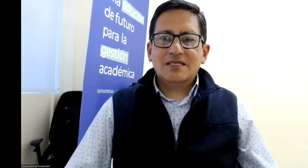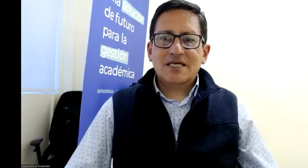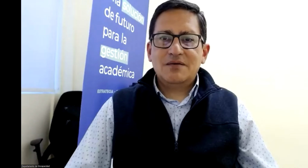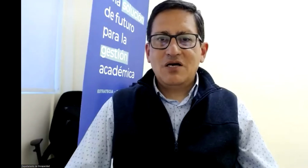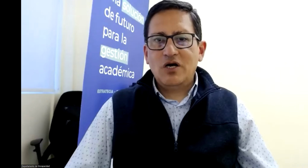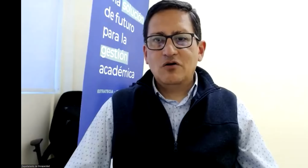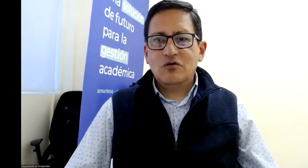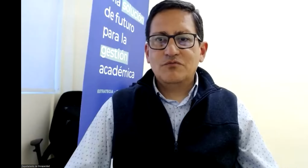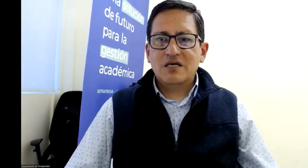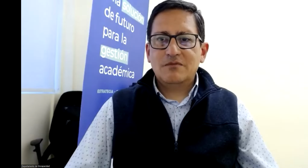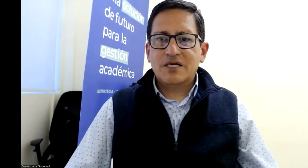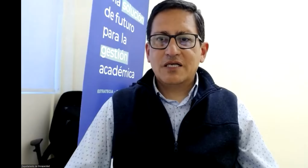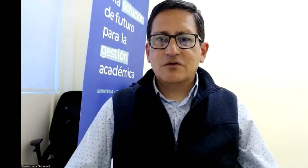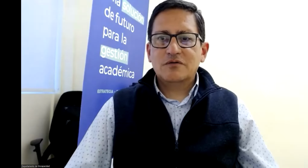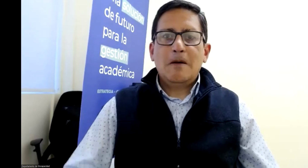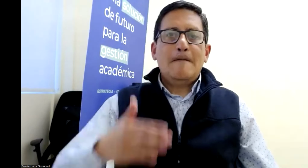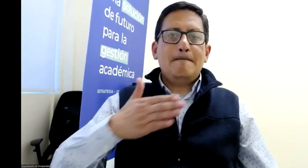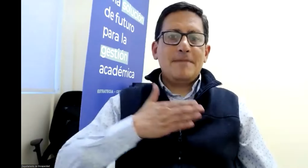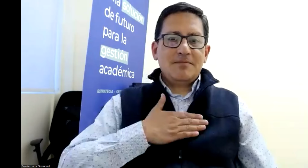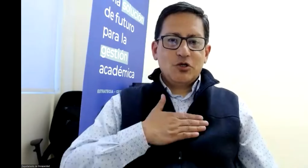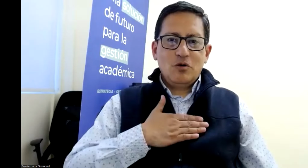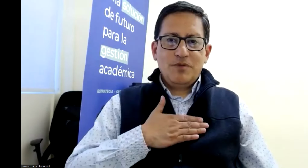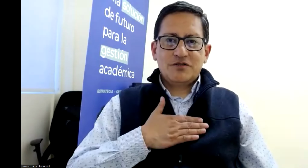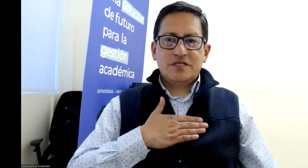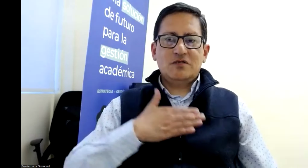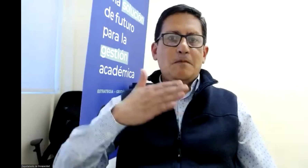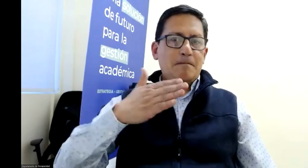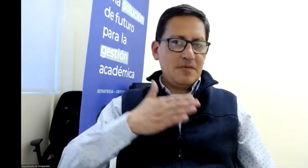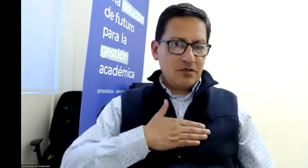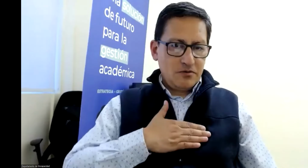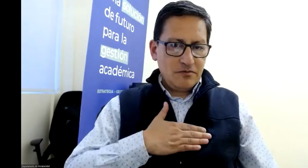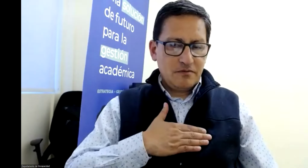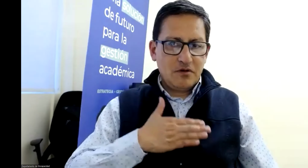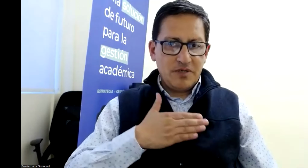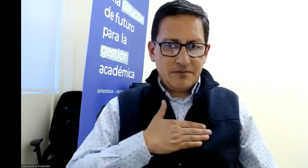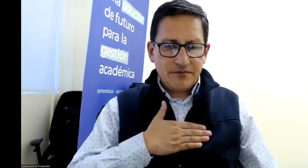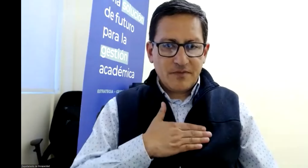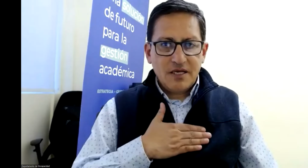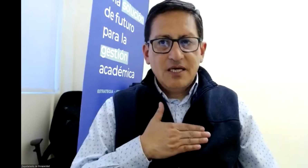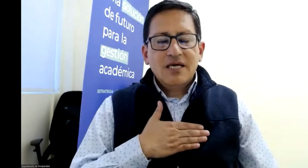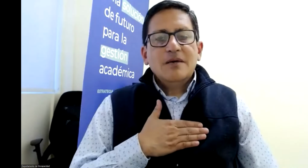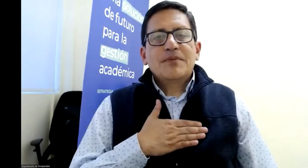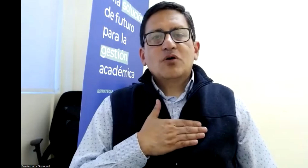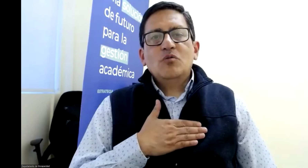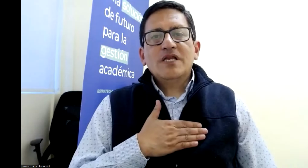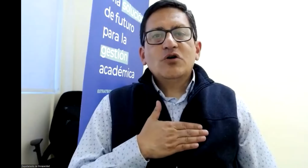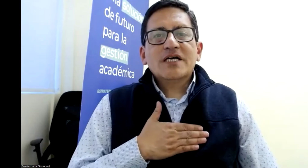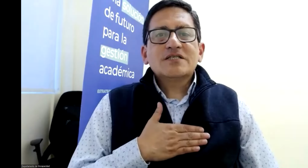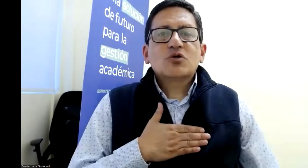casa mi abuelo mi perrito mi me toco el pecho ¿cierto? mío o mí pero ¿cómo digo que es